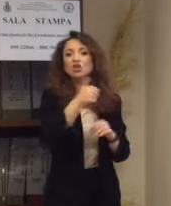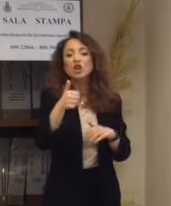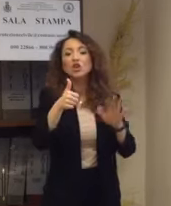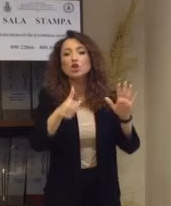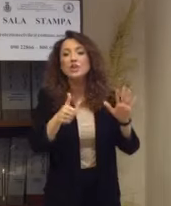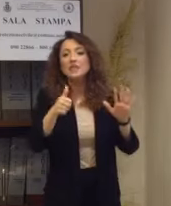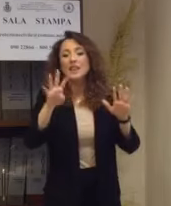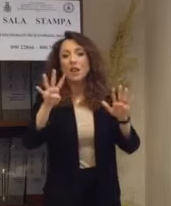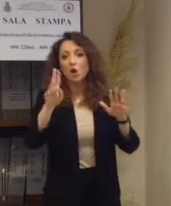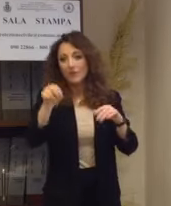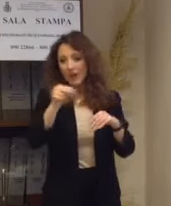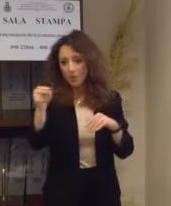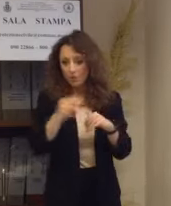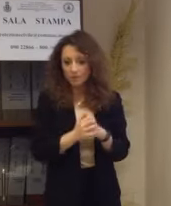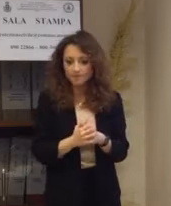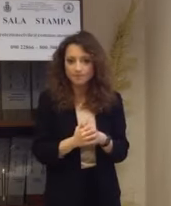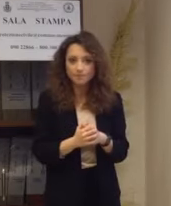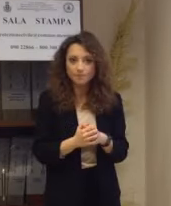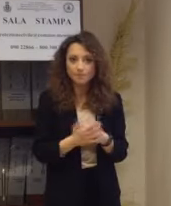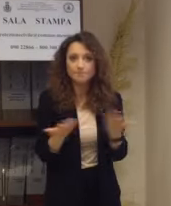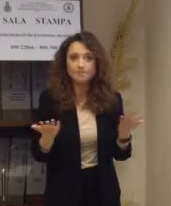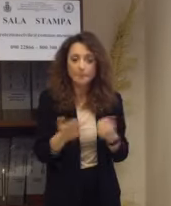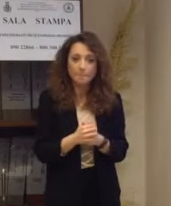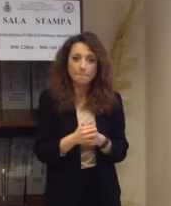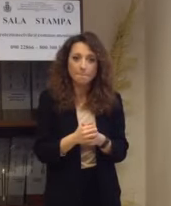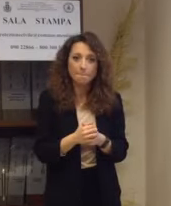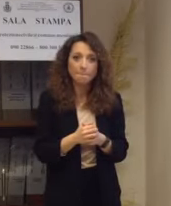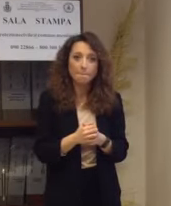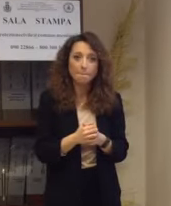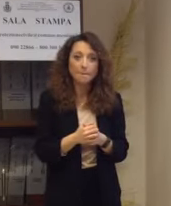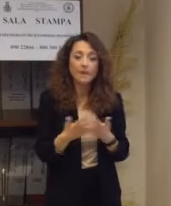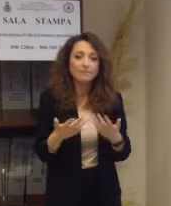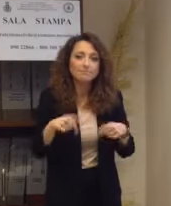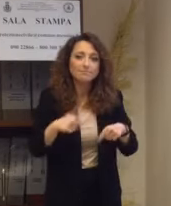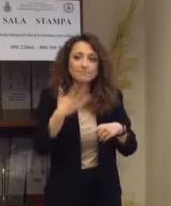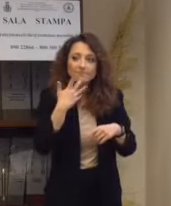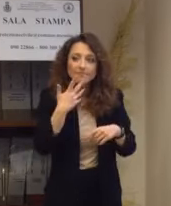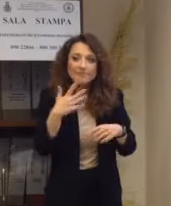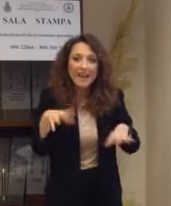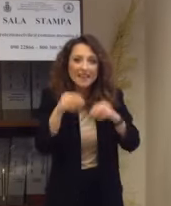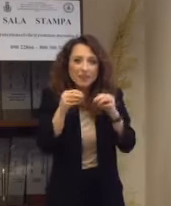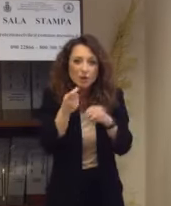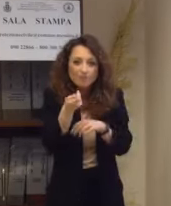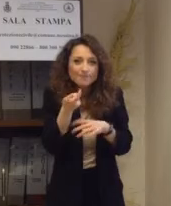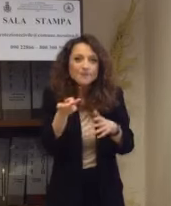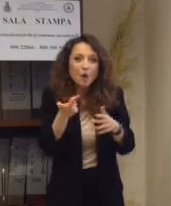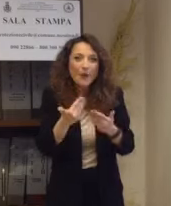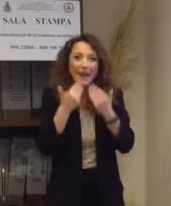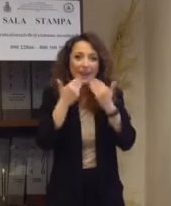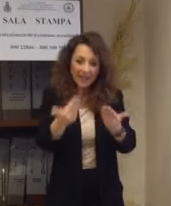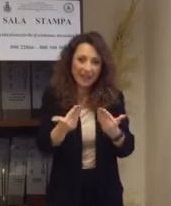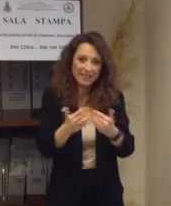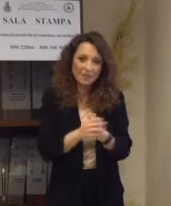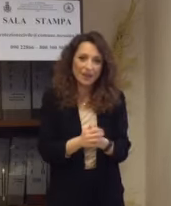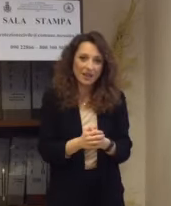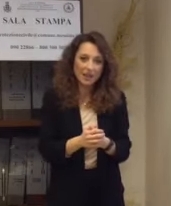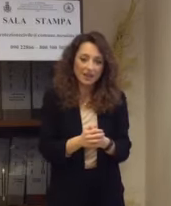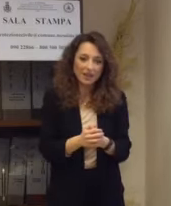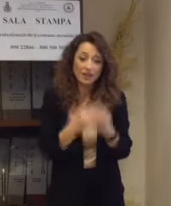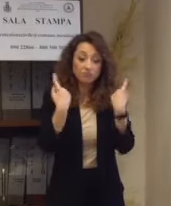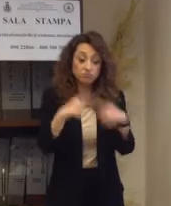169 euro. Io darei lettura intanto dei primi ringraziamenti, che sono quelli che non siamo riusciti a